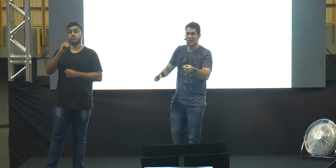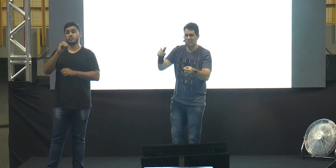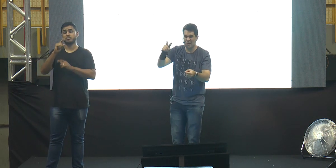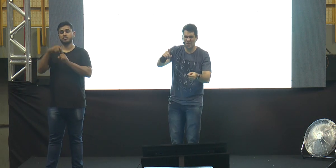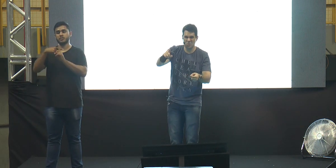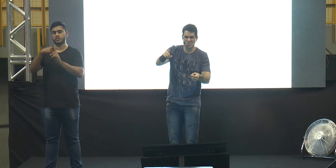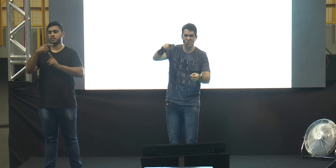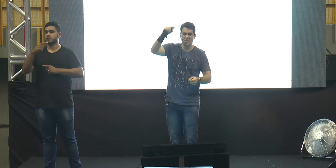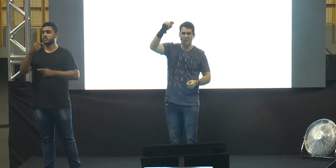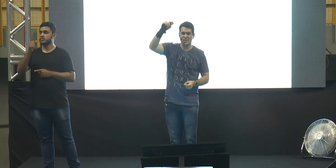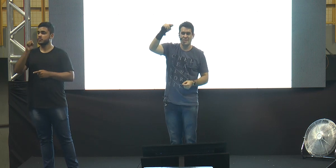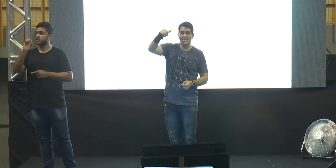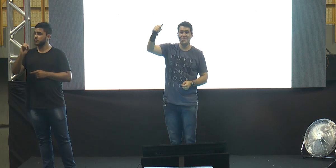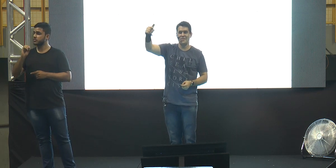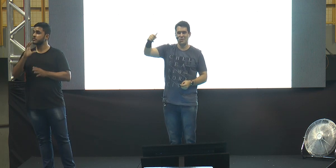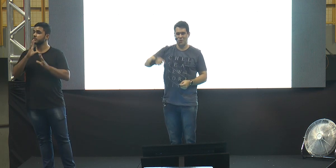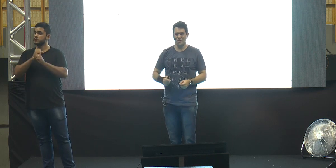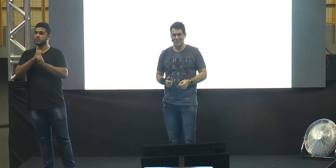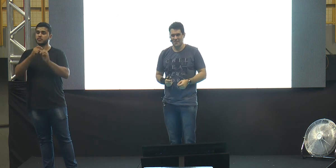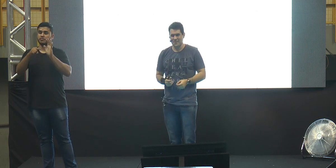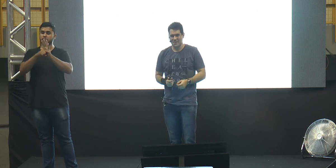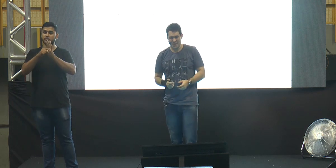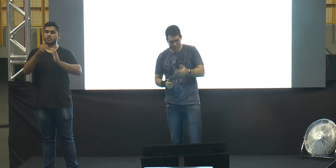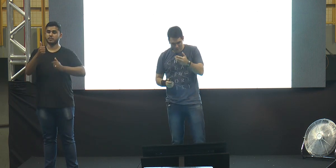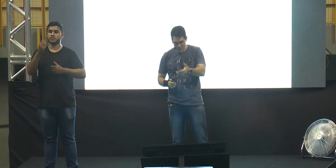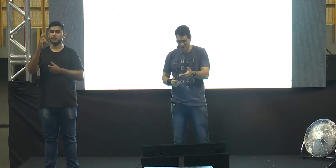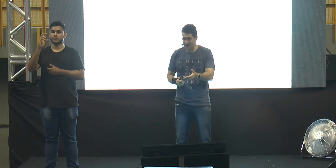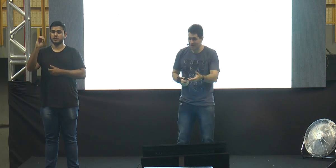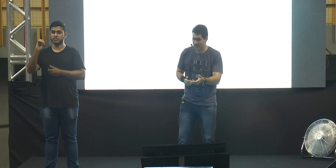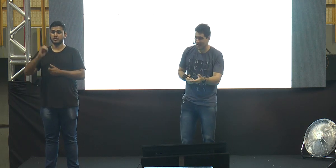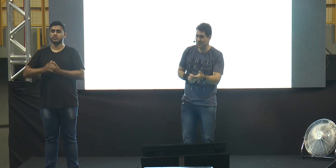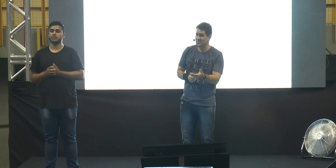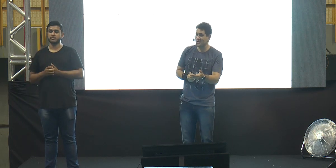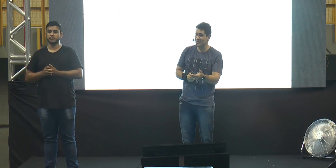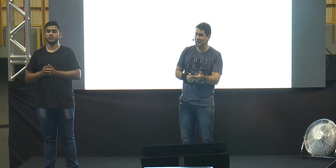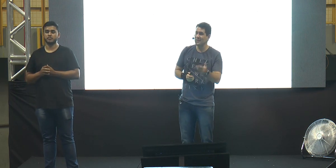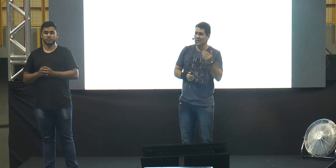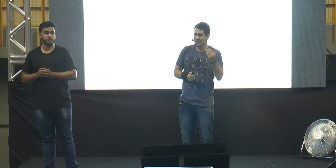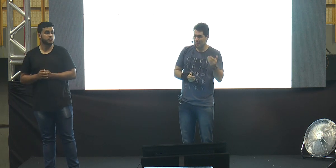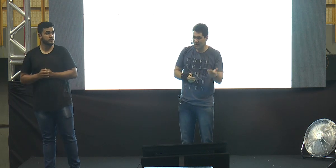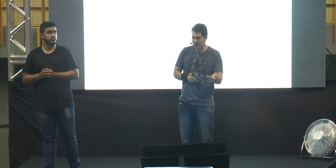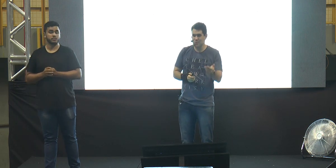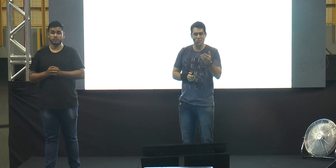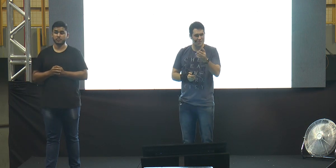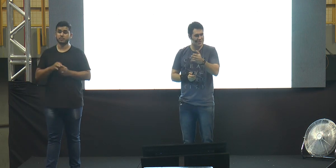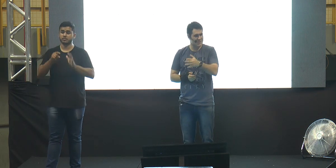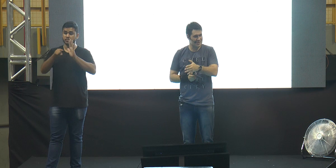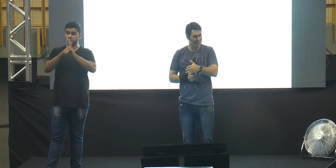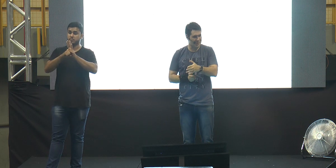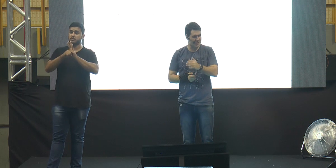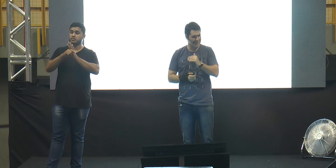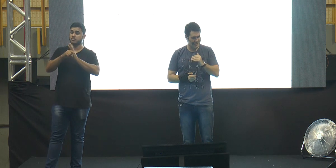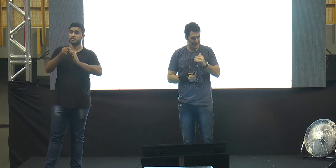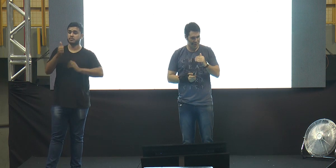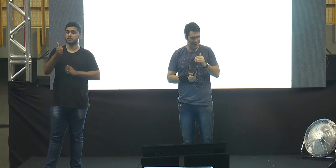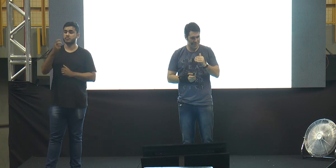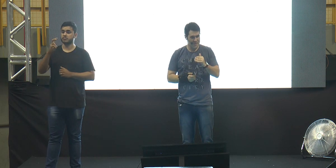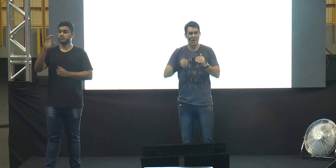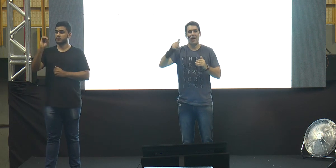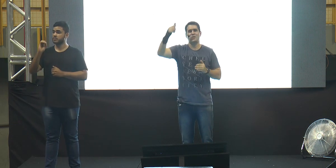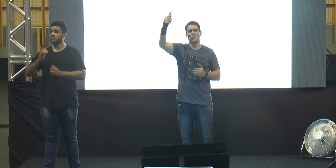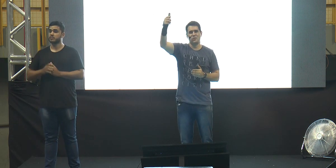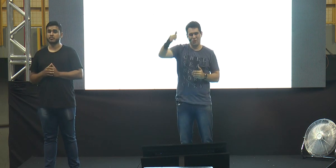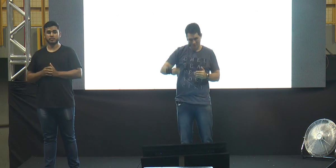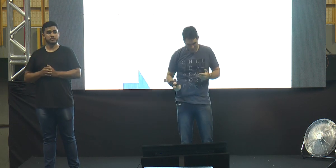quanto? Menos 150. Então, o ΔH dessa reação seria menos 150.